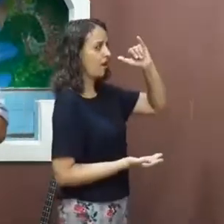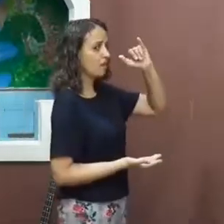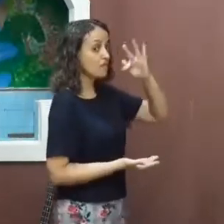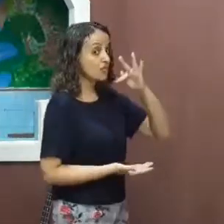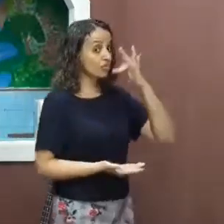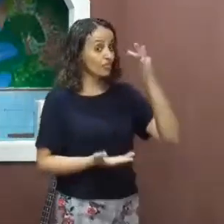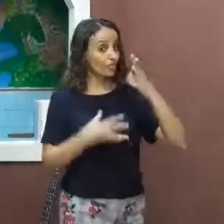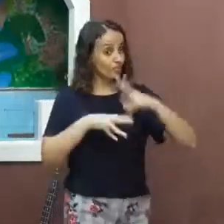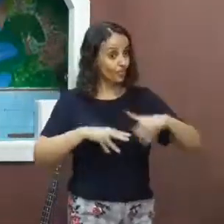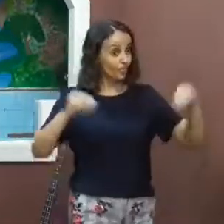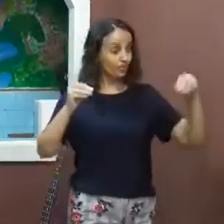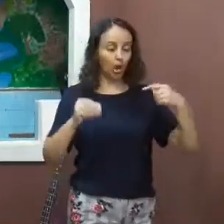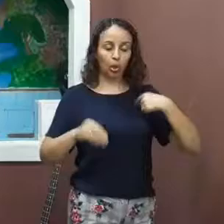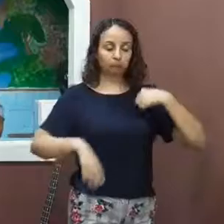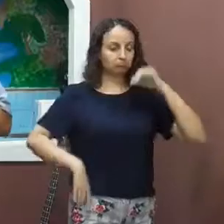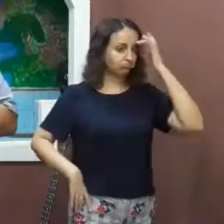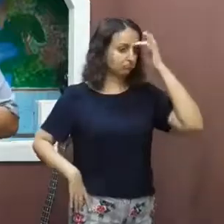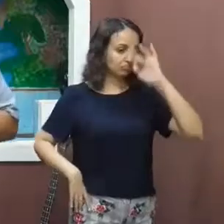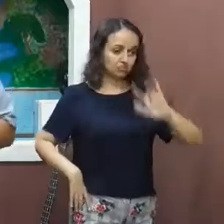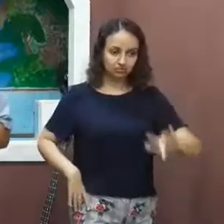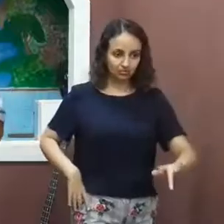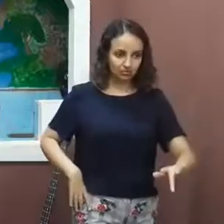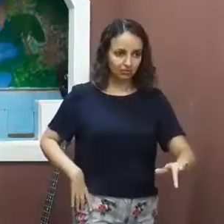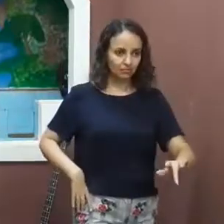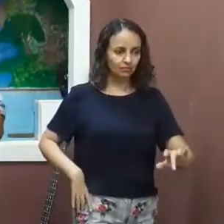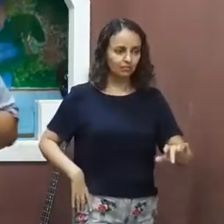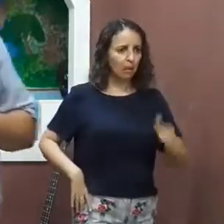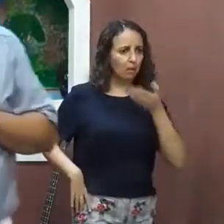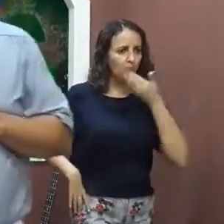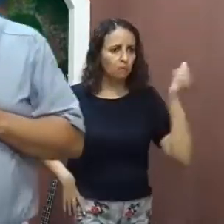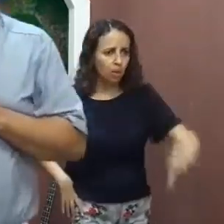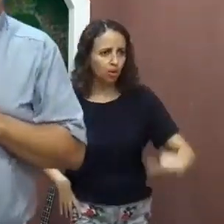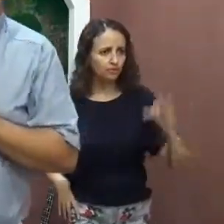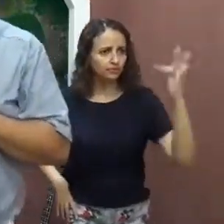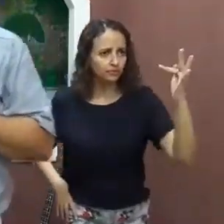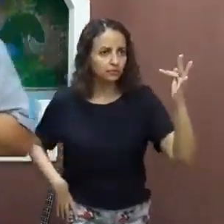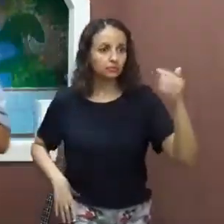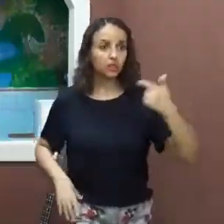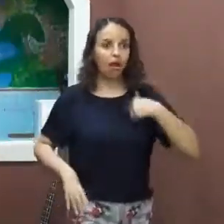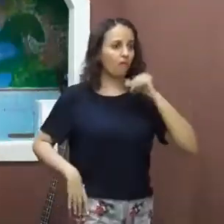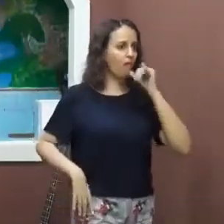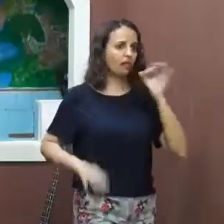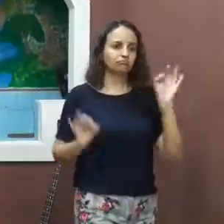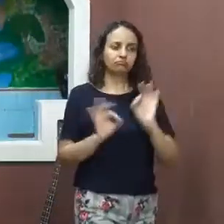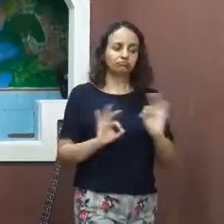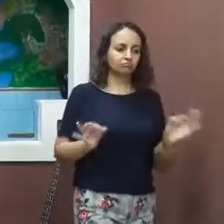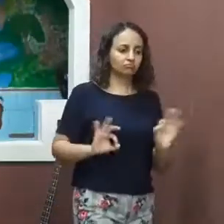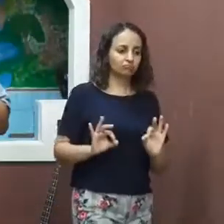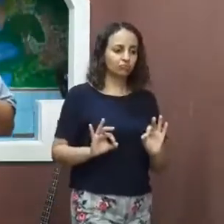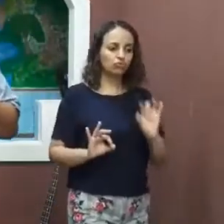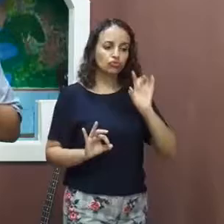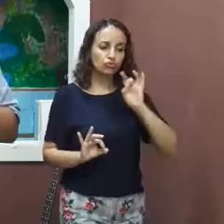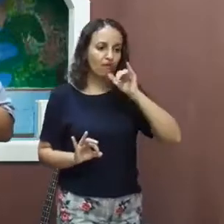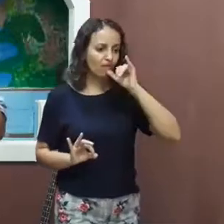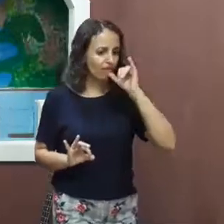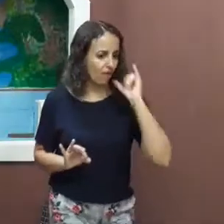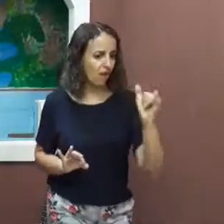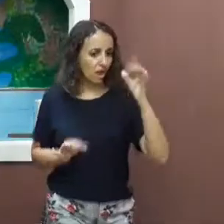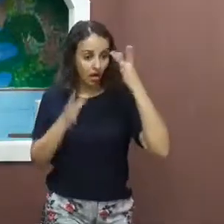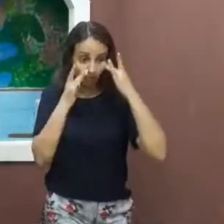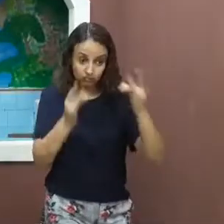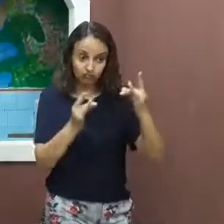falando isso. Pastor, então vai piorar? Também não estou falando isso. Então, pastor, o que você está falando? Busque a